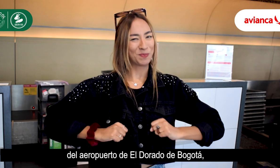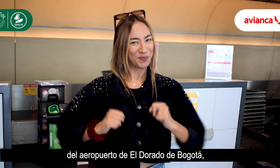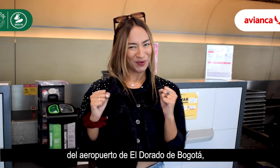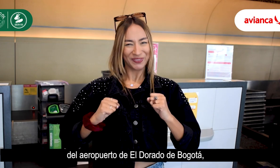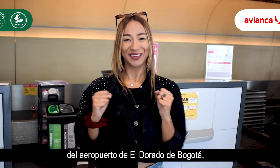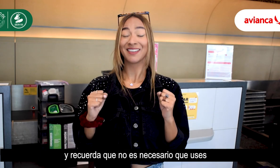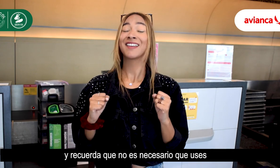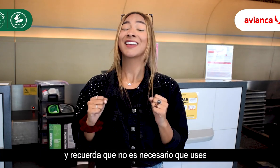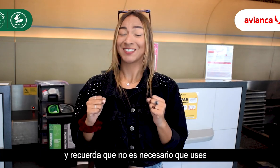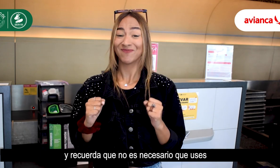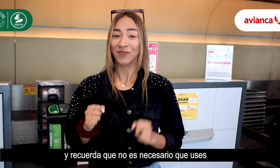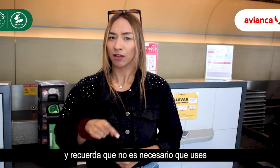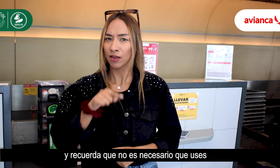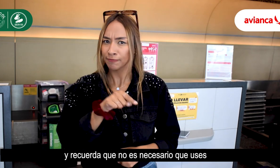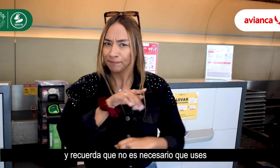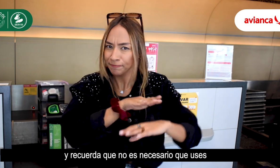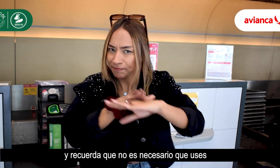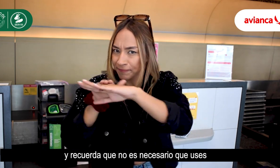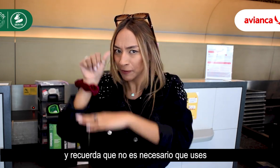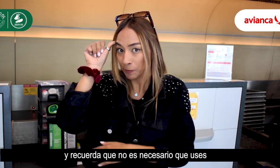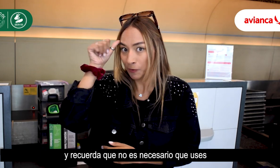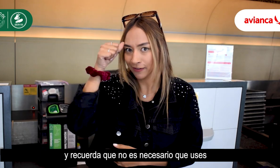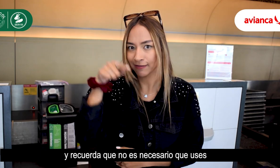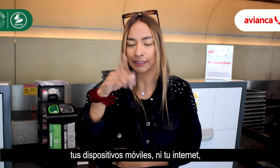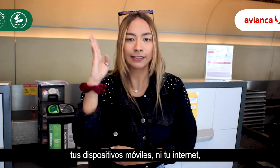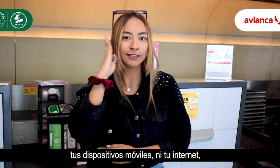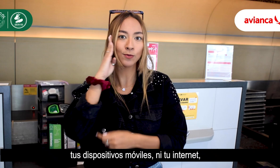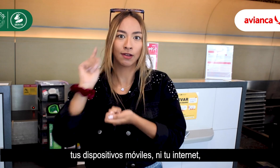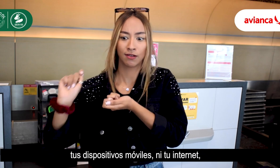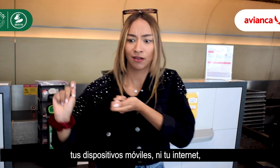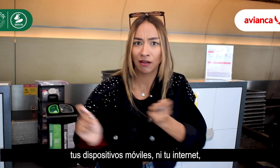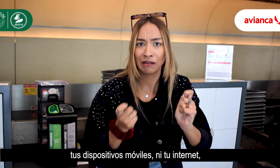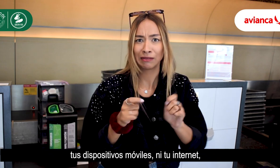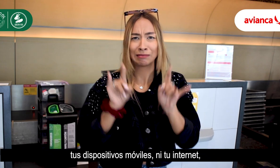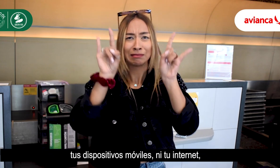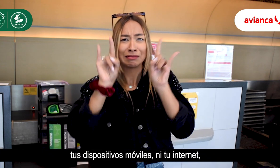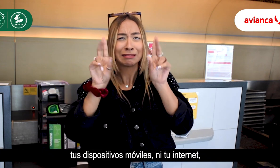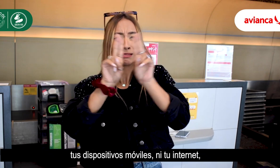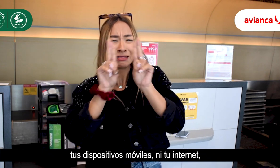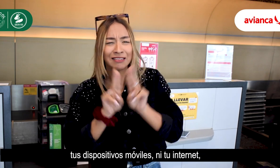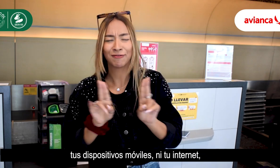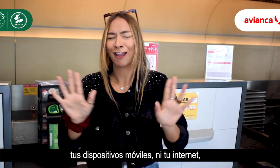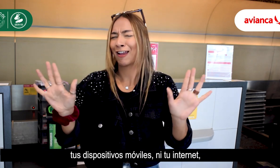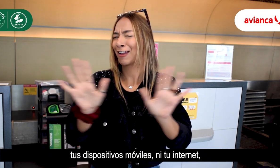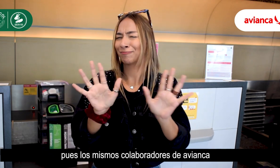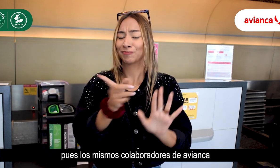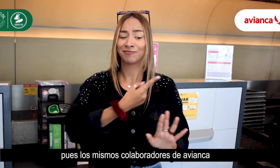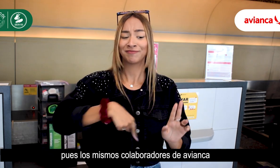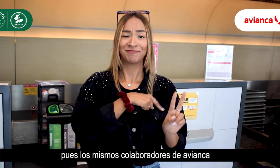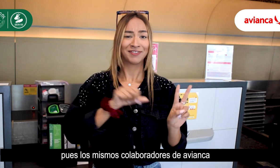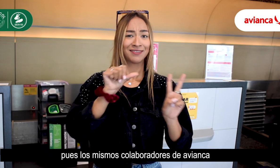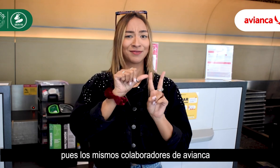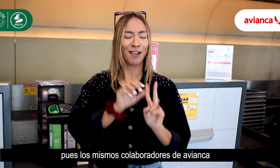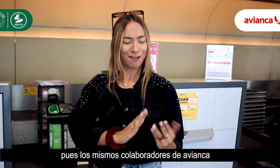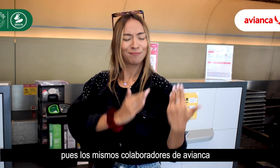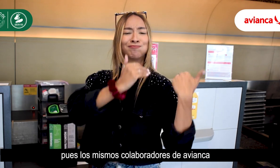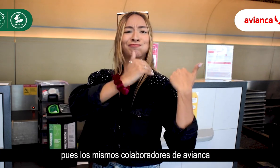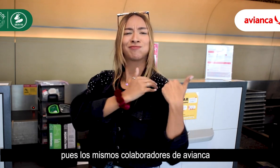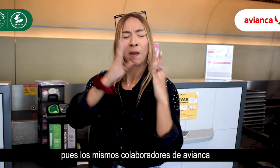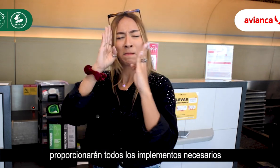Y recuerda que no es necesario que uses tus dispositivos móviles, ni tu internet, pues los mismos colaboradores de Avianca